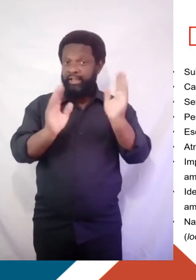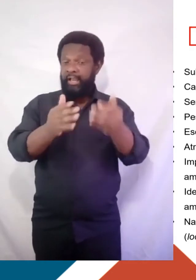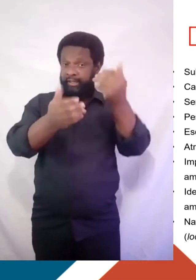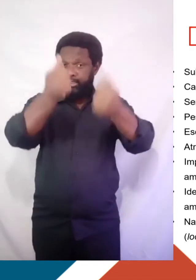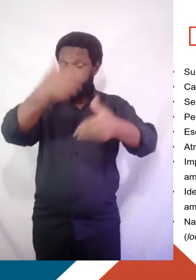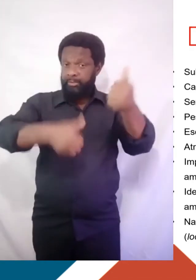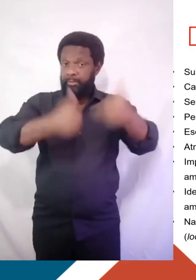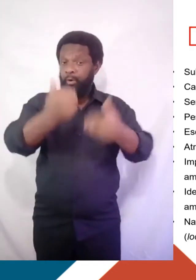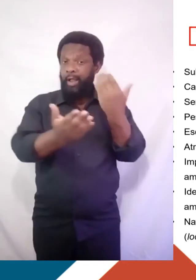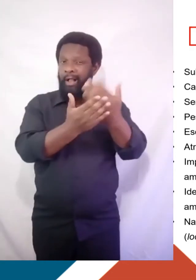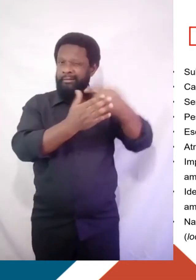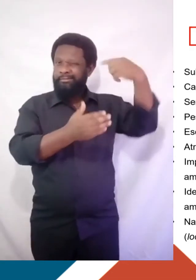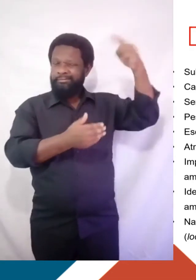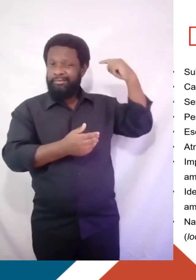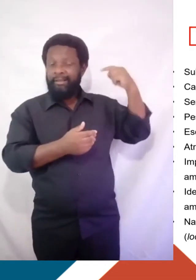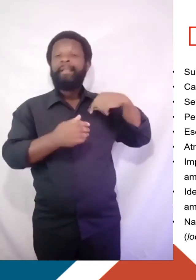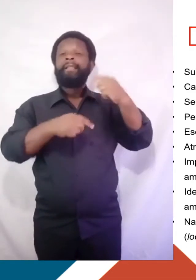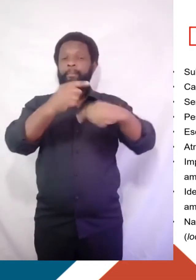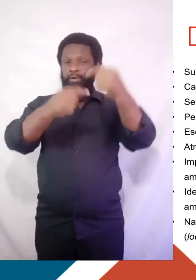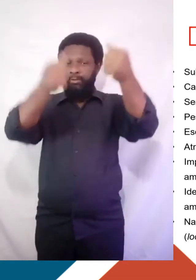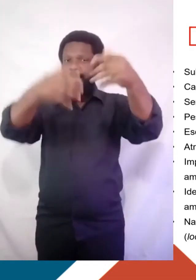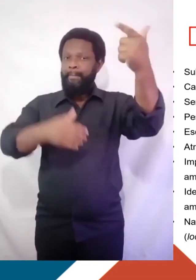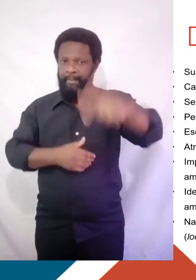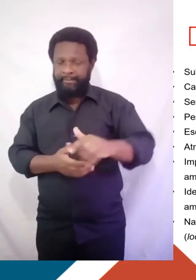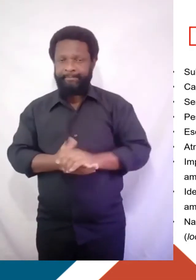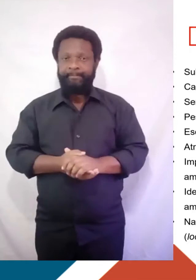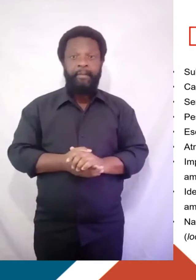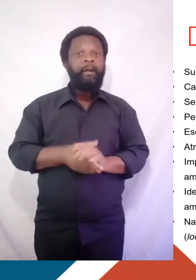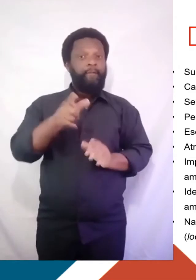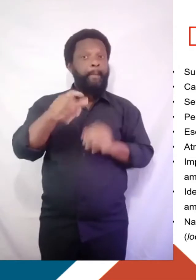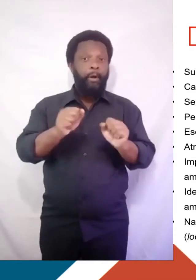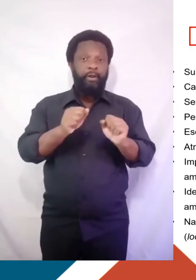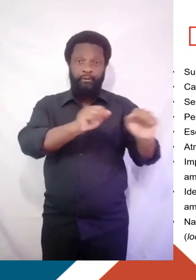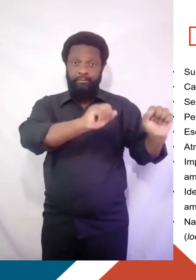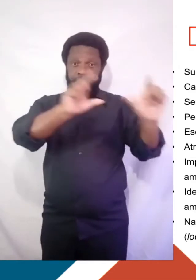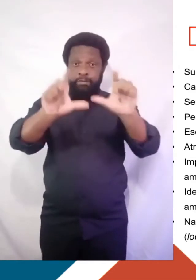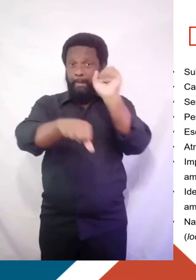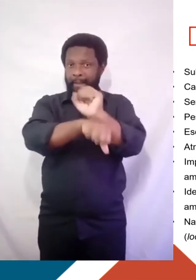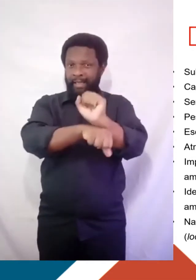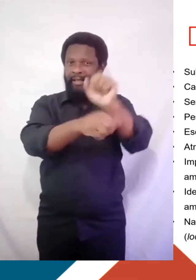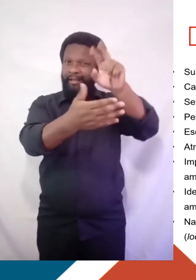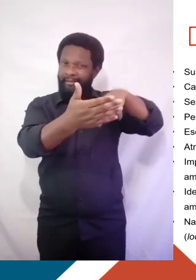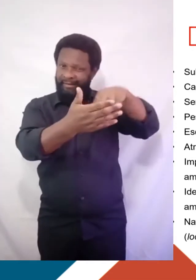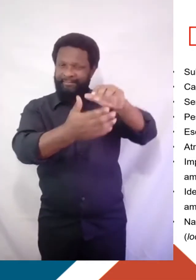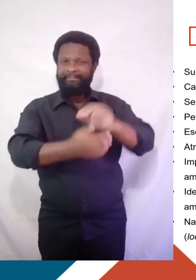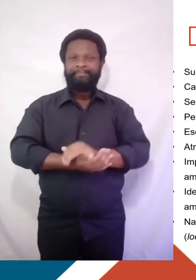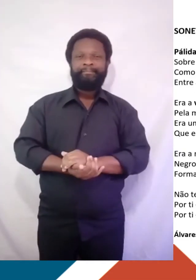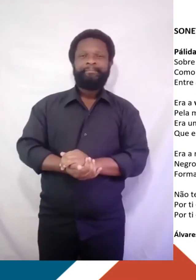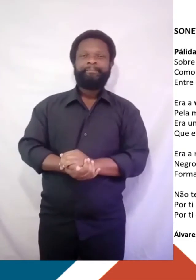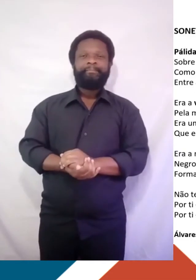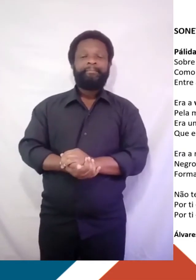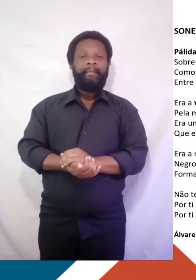slides anteriores e serão exemplificadas nos próximos. Você poderá pausar o vídeo para uma melhor